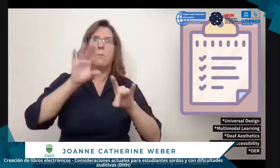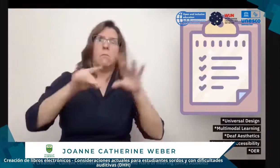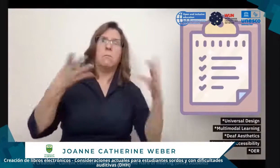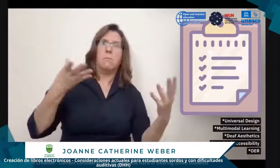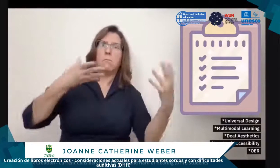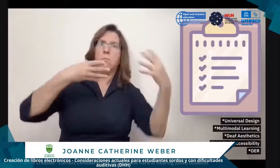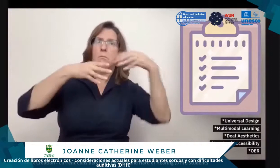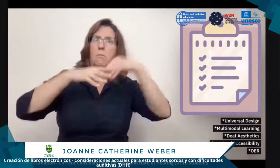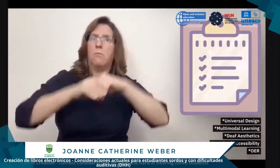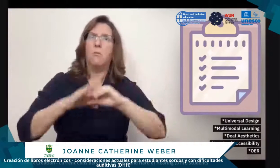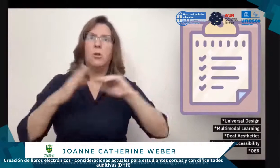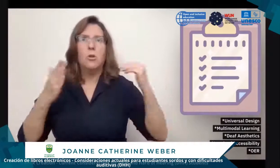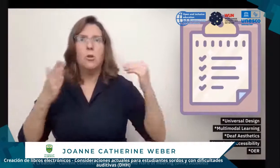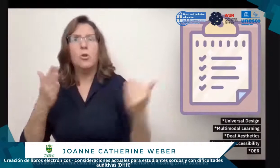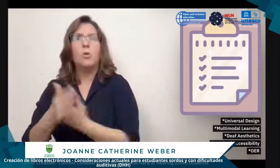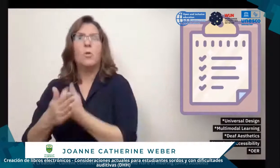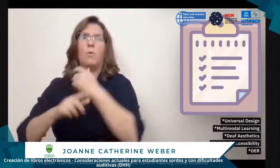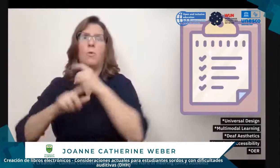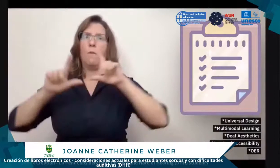nuevo marco de trabajo.